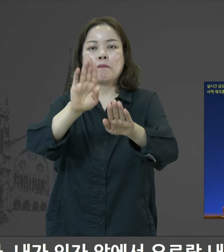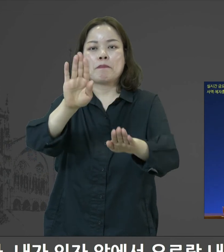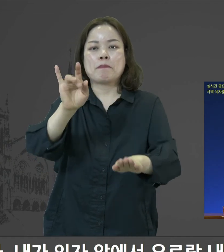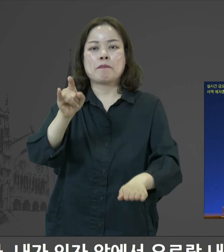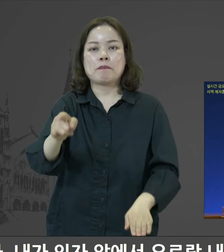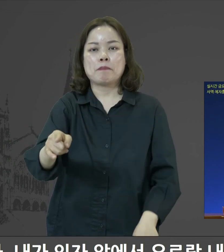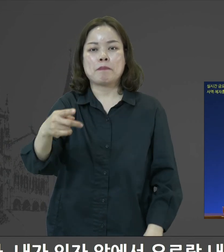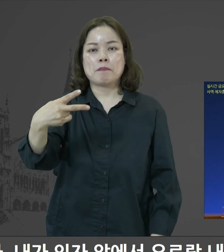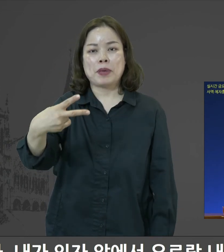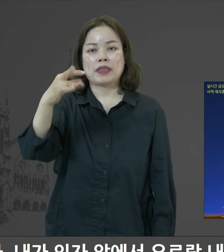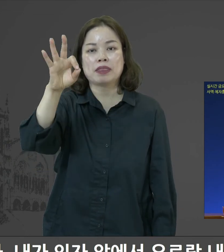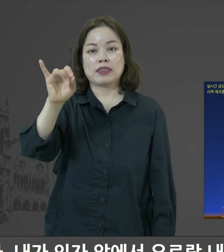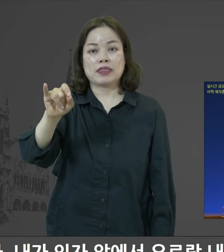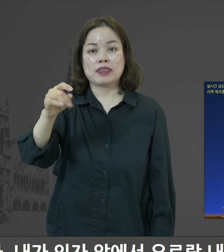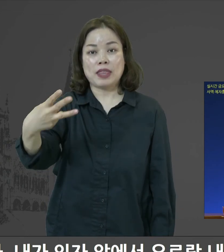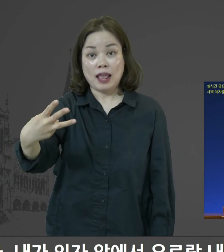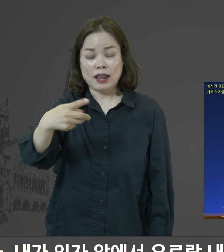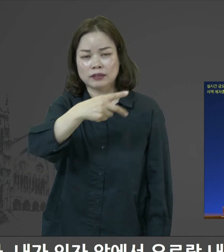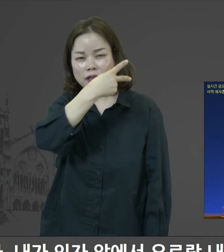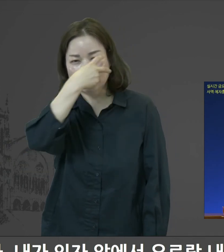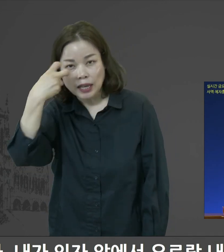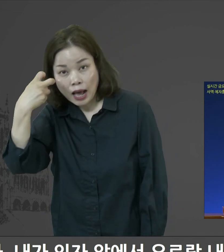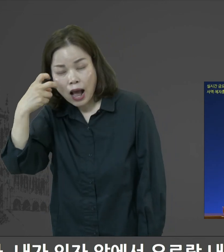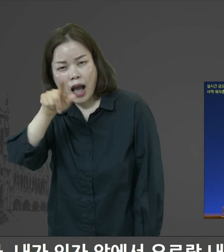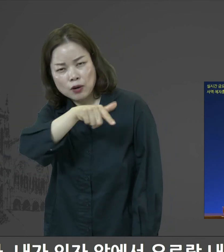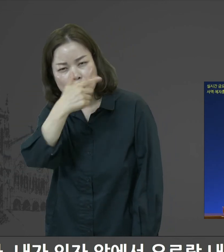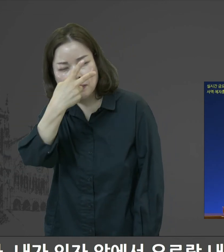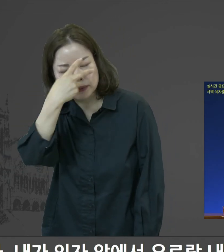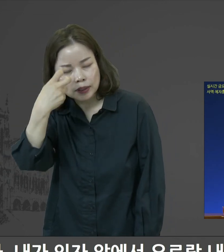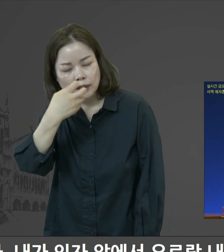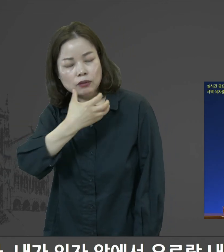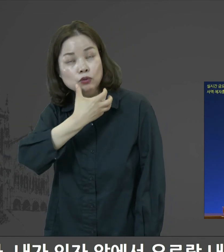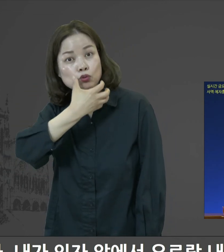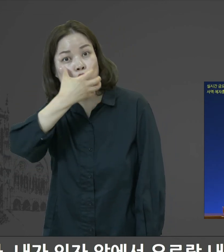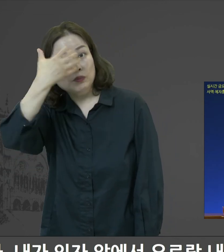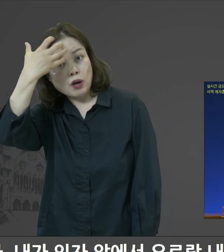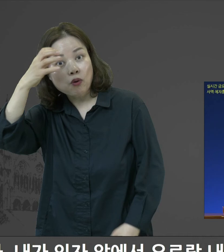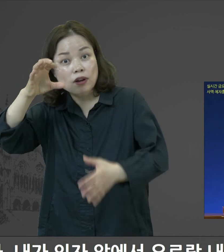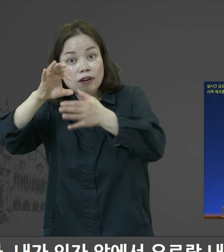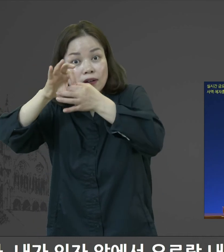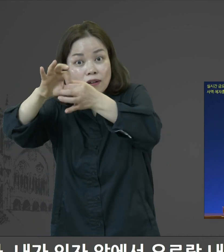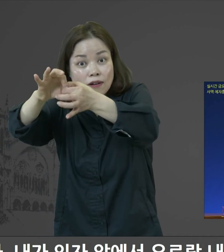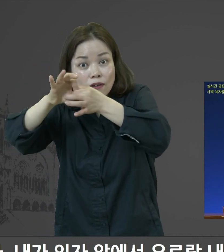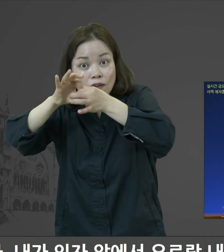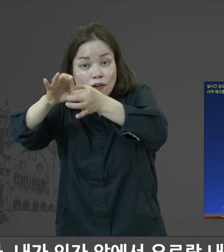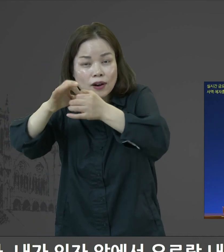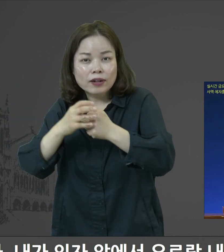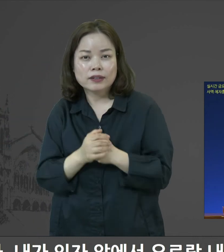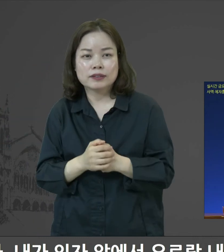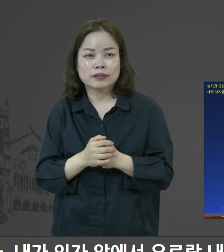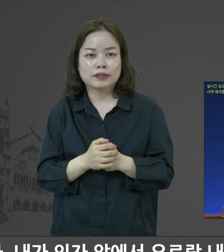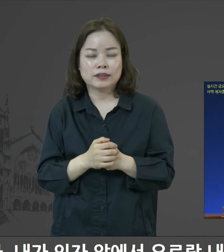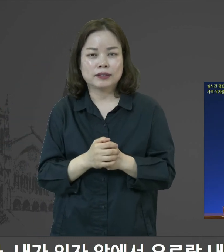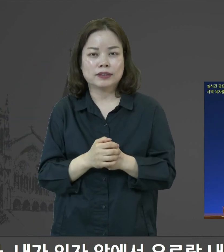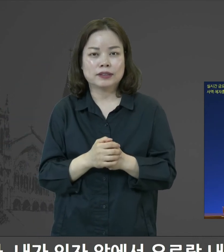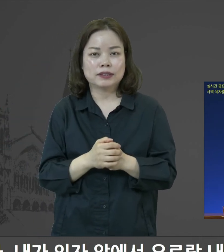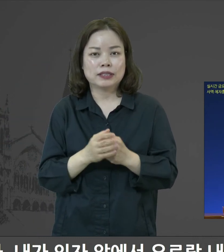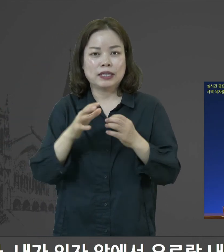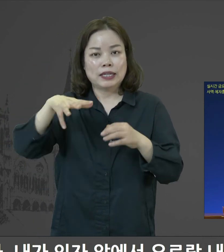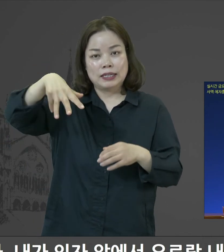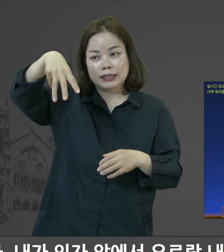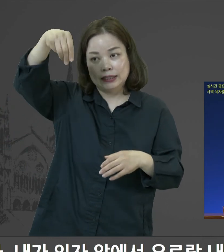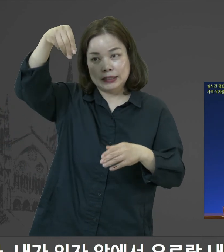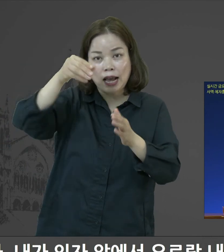하룻밤 지내면서 그때 야곱이 꿈꾼 얘기, 그 얘기하고 연결되는 거죠. 이건 조금만 살펴보십시다.